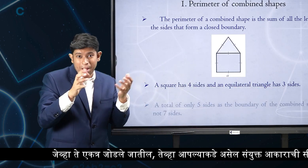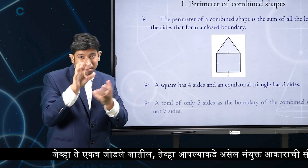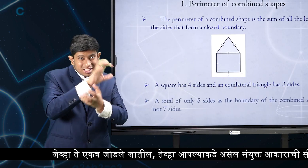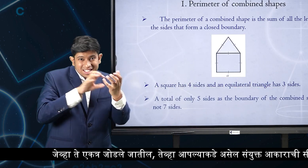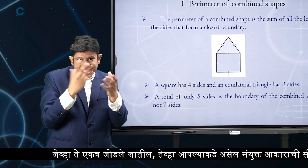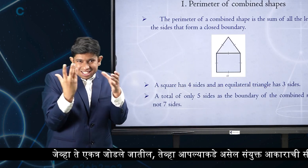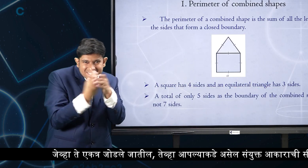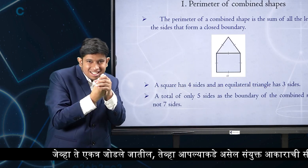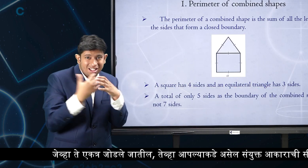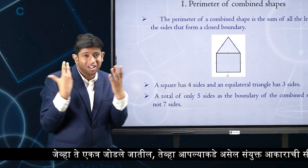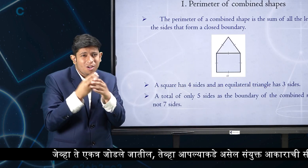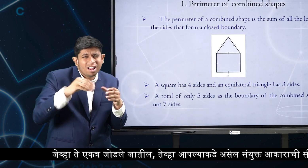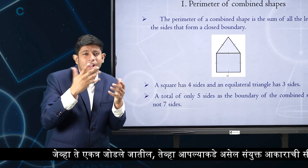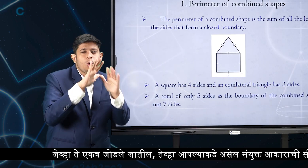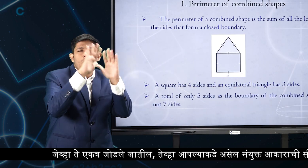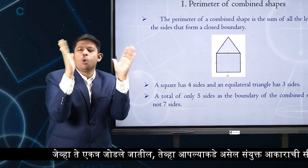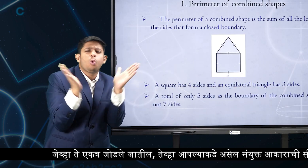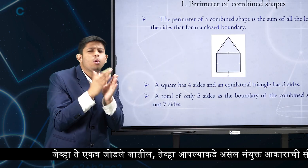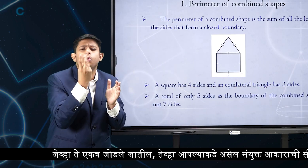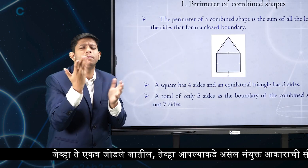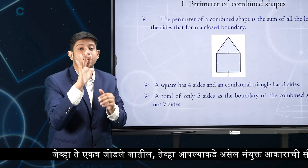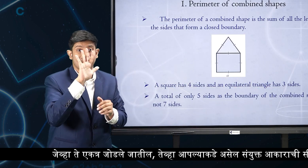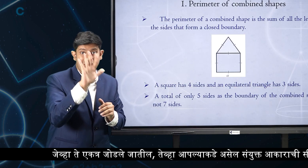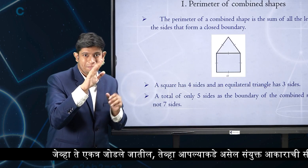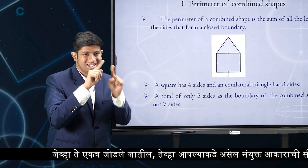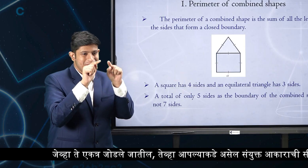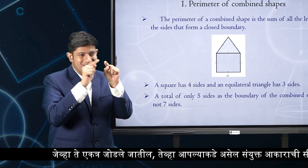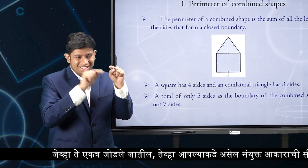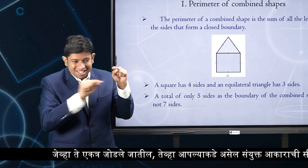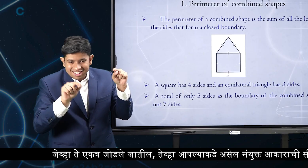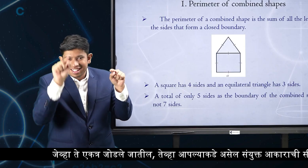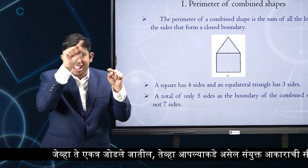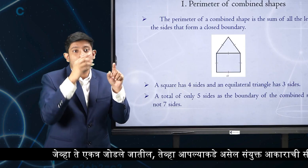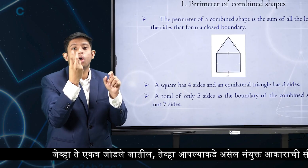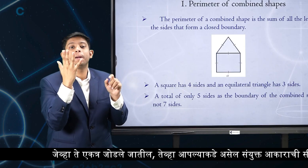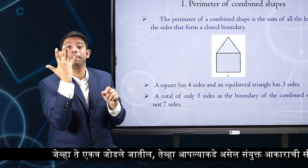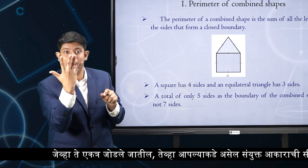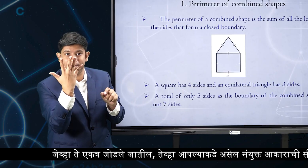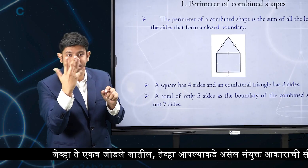जेव्हा ते एकत्र जोडले जातील तेव्हा आपल्याकडे असेल संयुक्त आकारांची सीमा